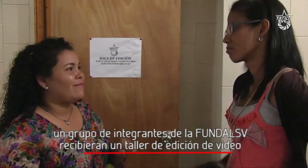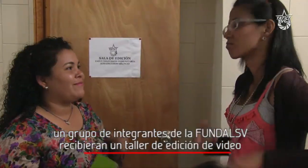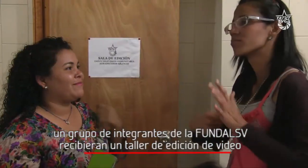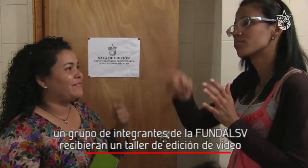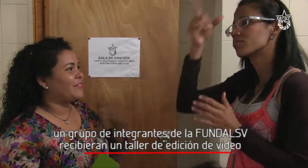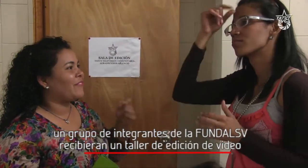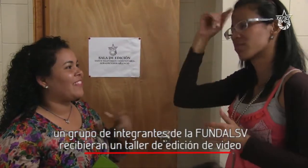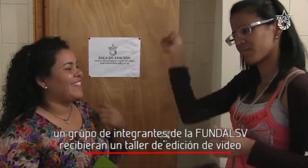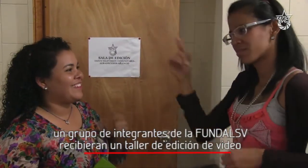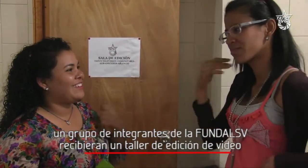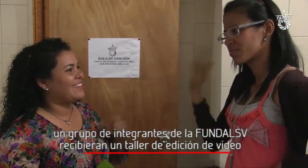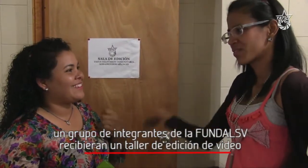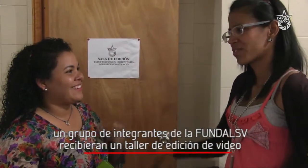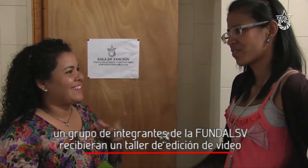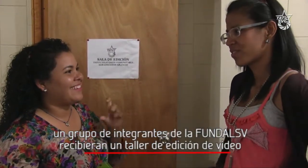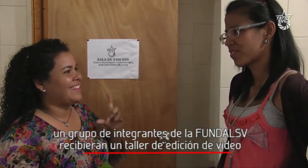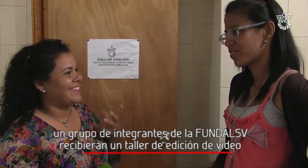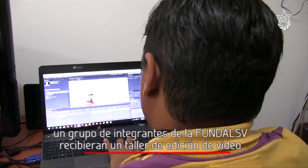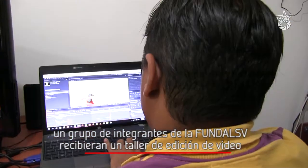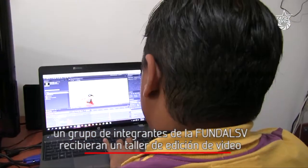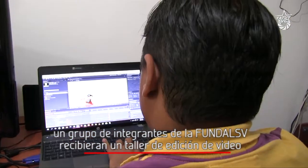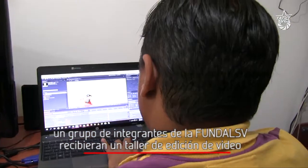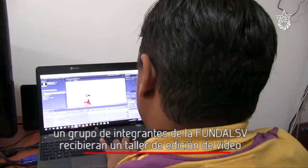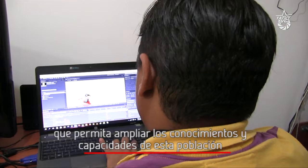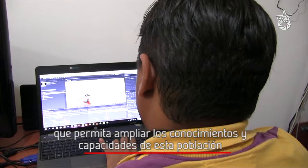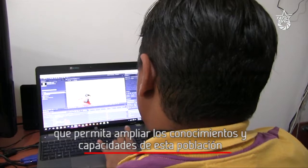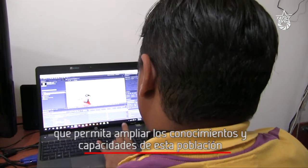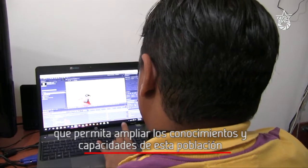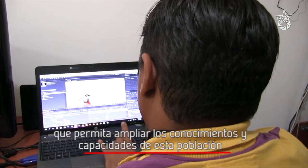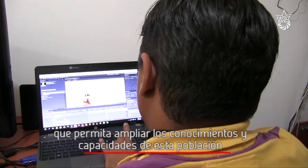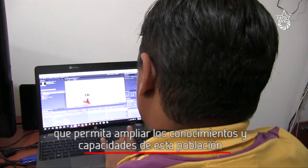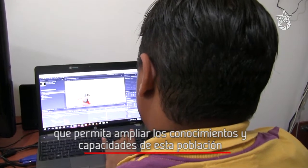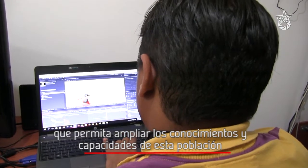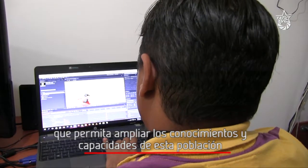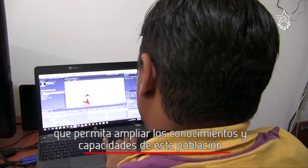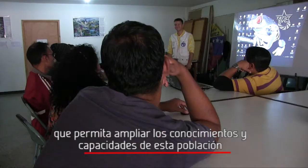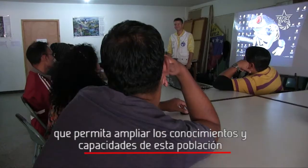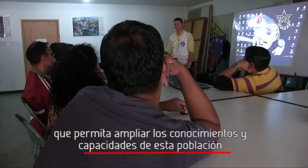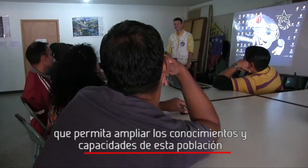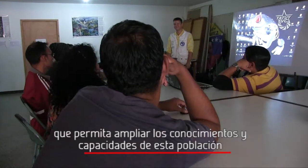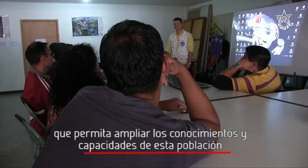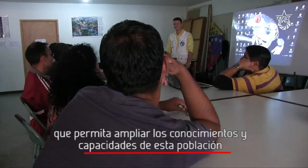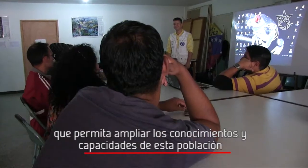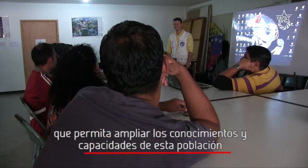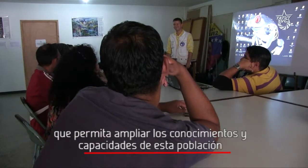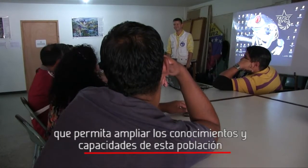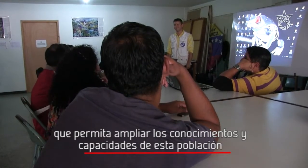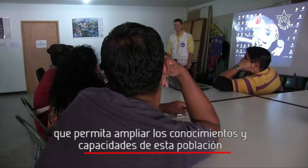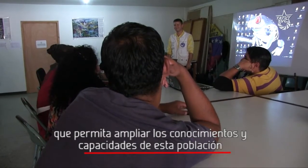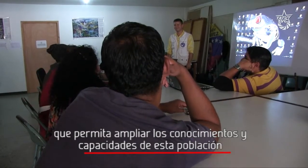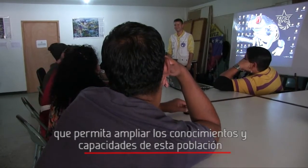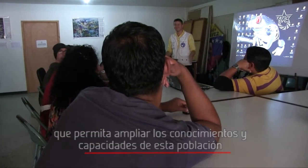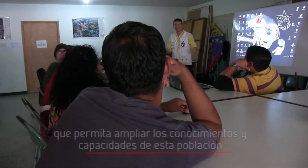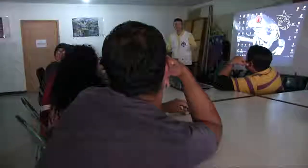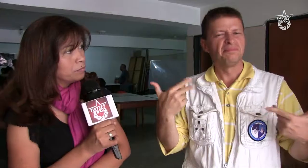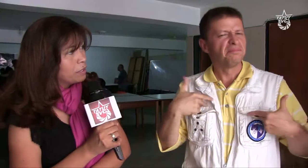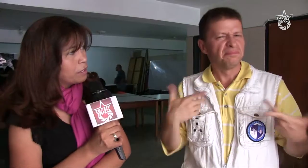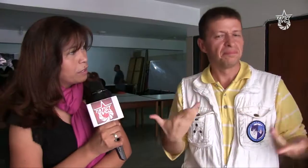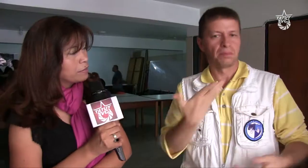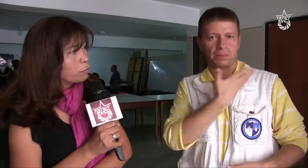Venezolana recibieran un taller de edición de video que permita ampliar los conocimientos y capacidades de esta población. Estamos